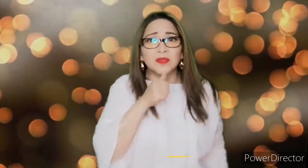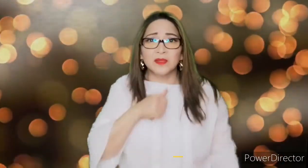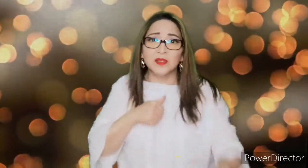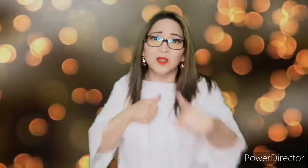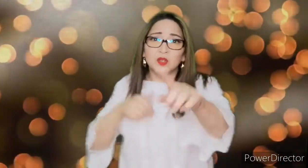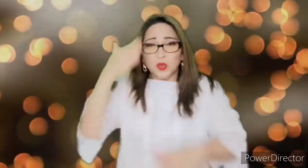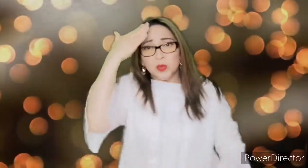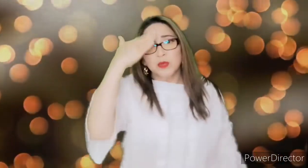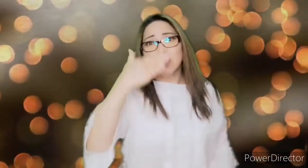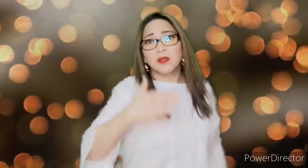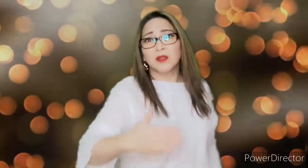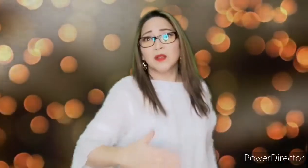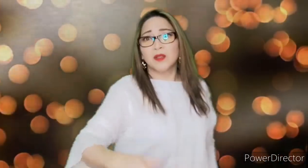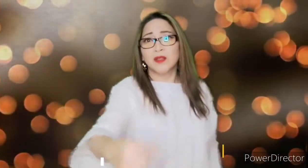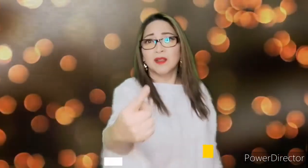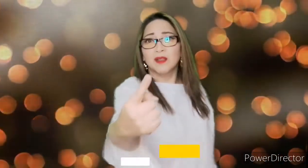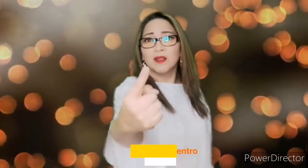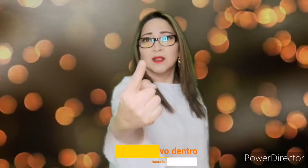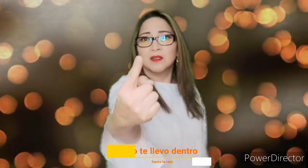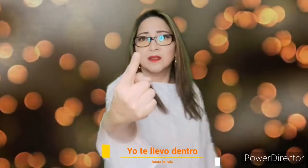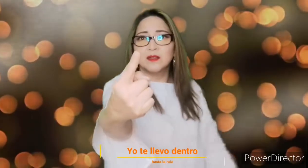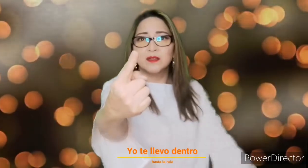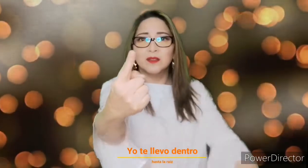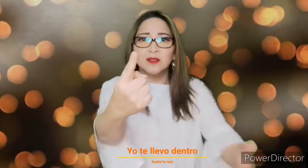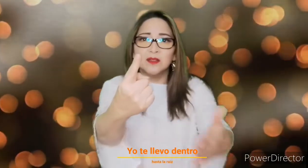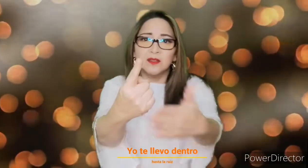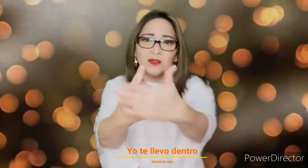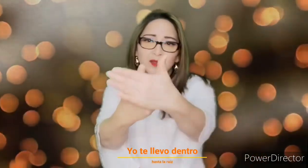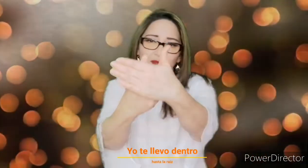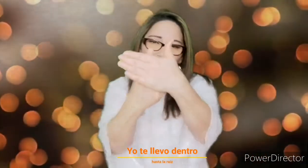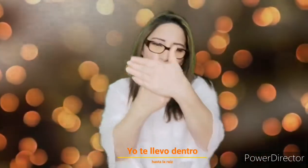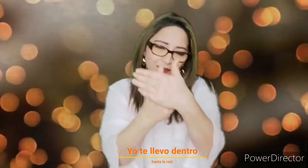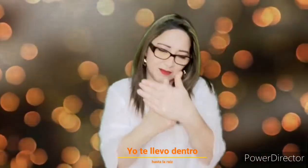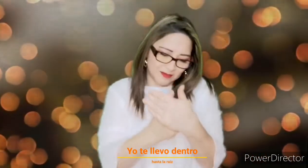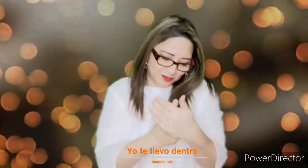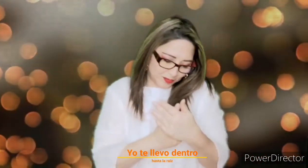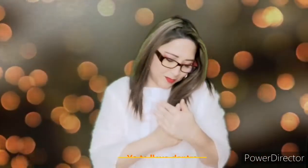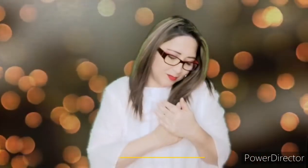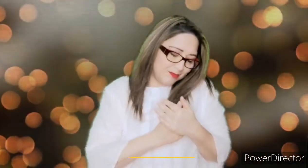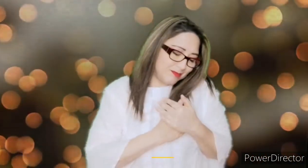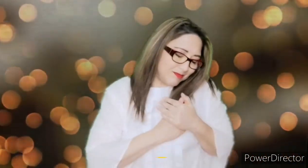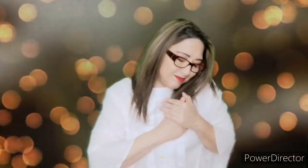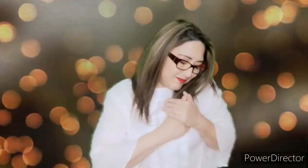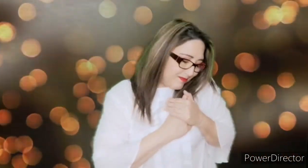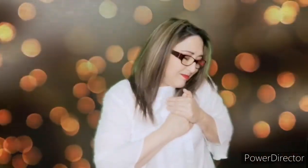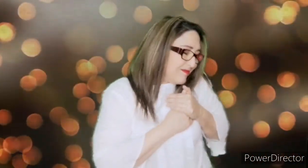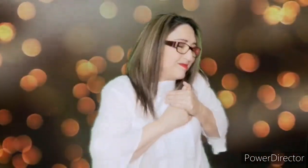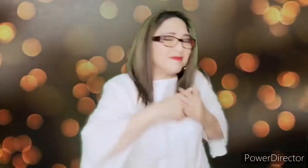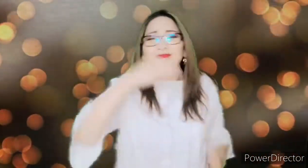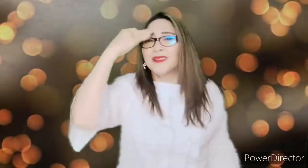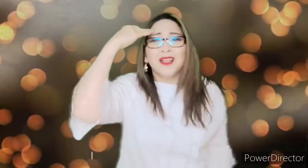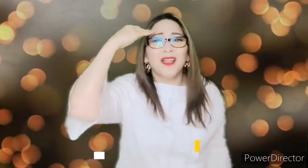Yo te llevo dentro, hacia mi raíz Y por lo que crezca,